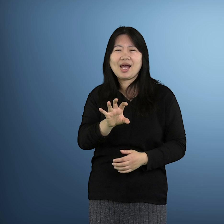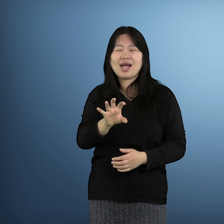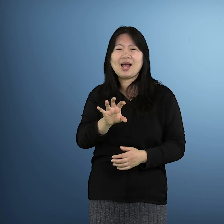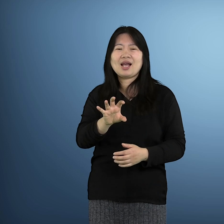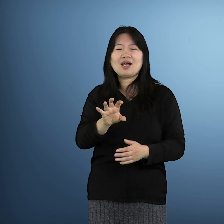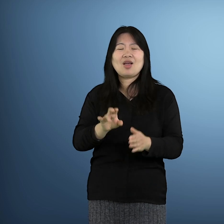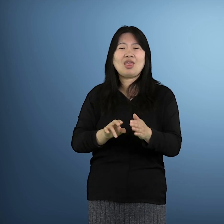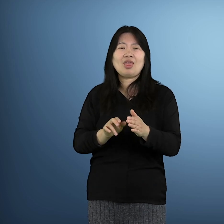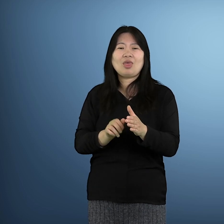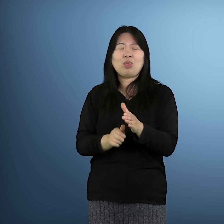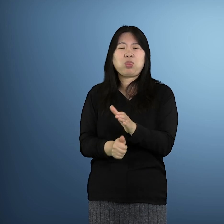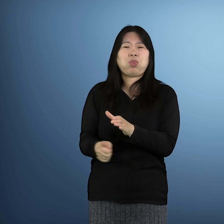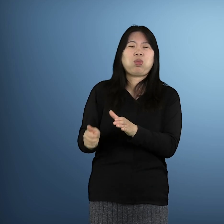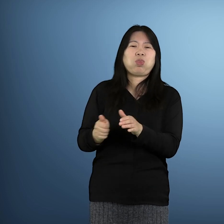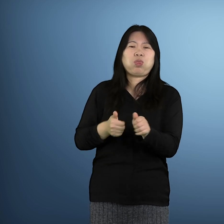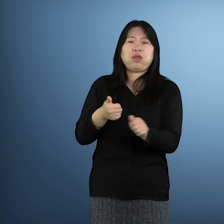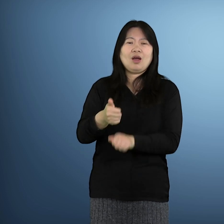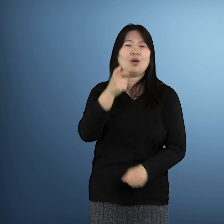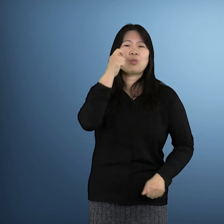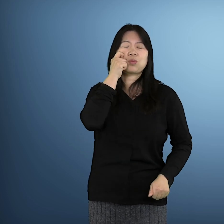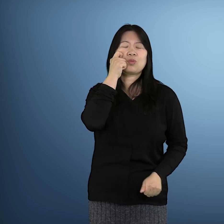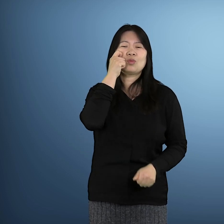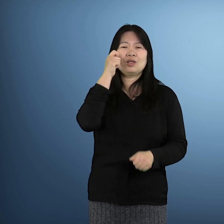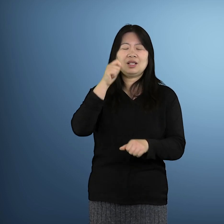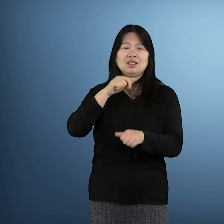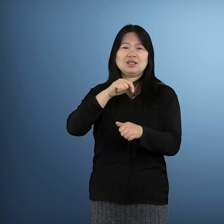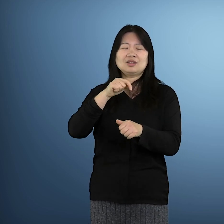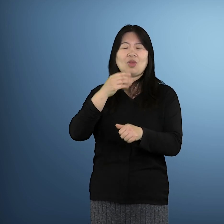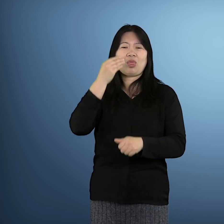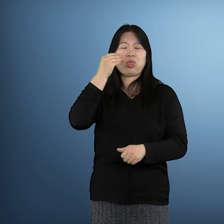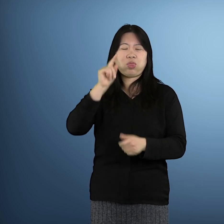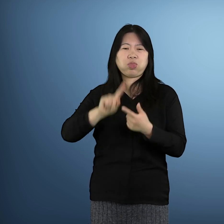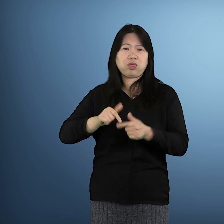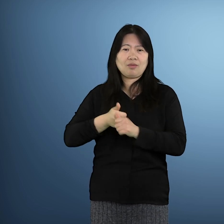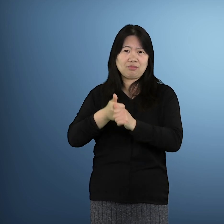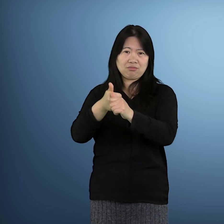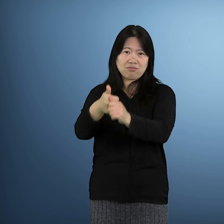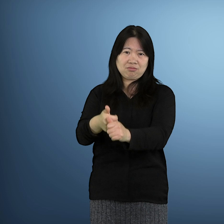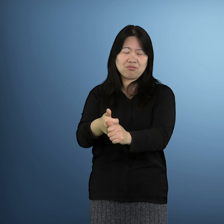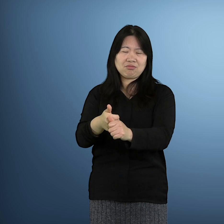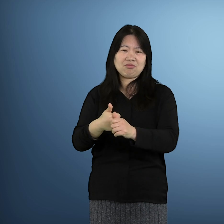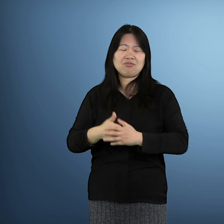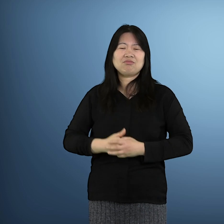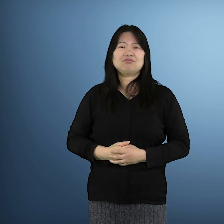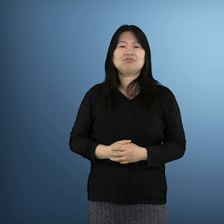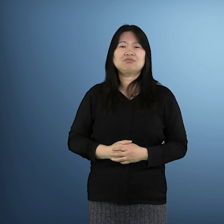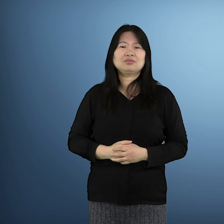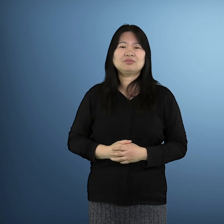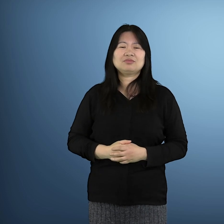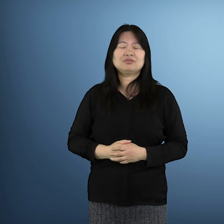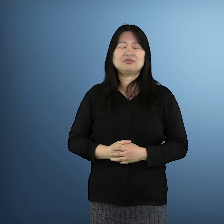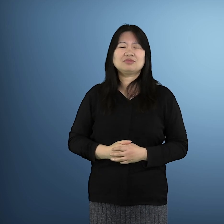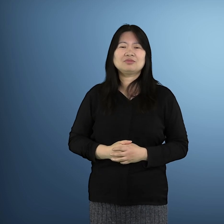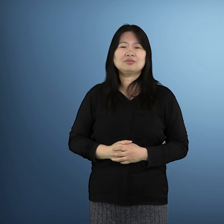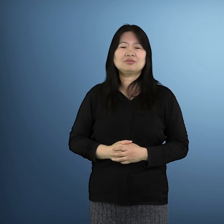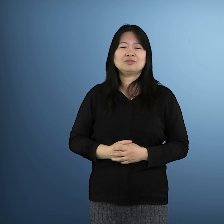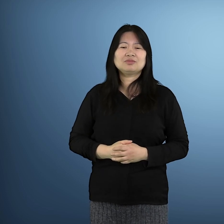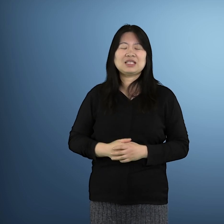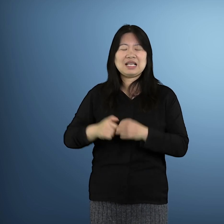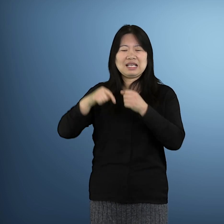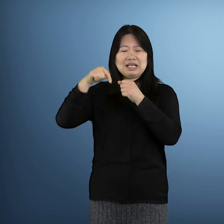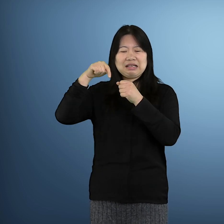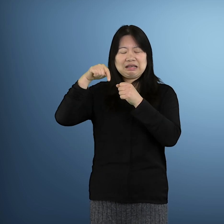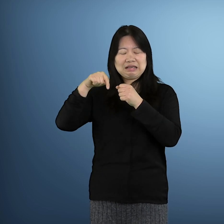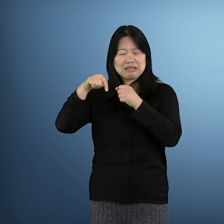못하고 그 제도의 성향을 따라서 더 많이 더